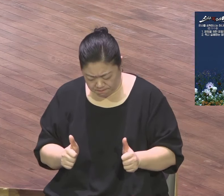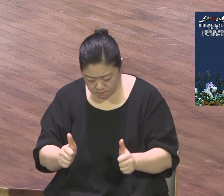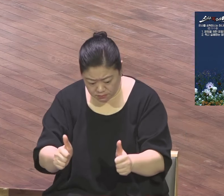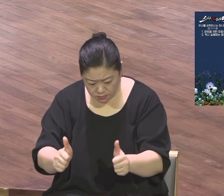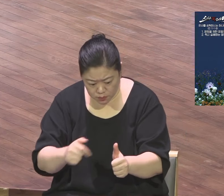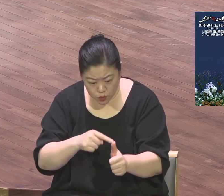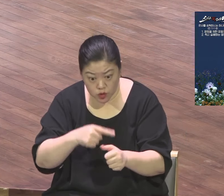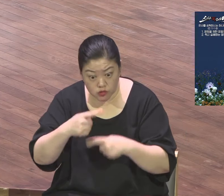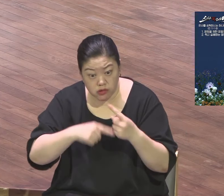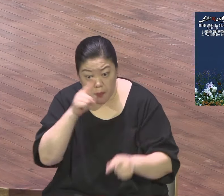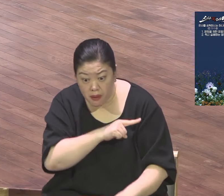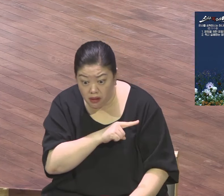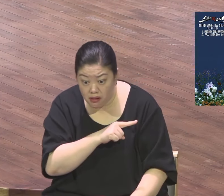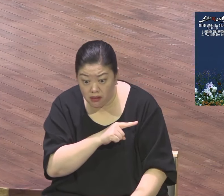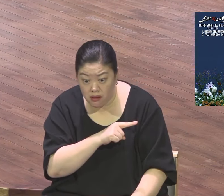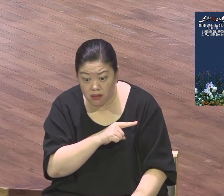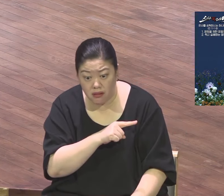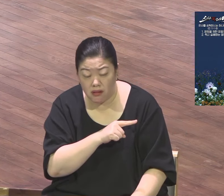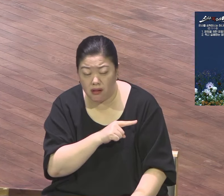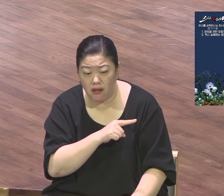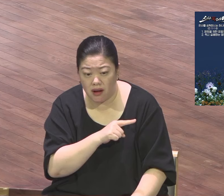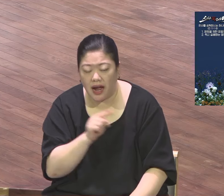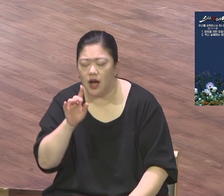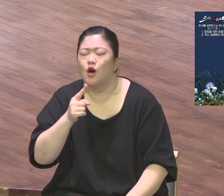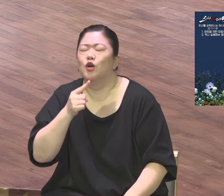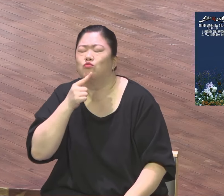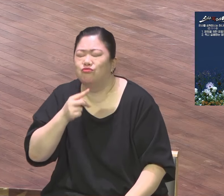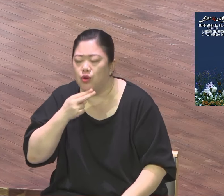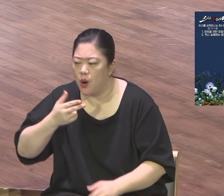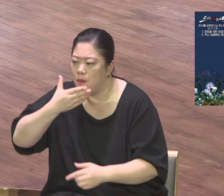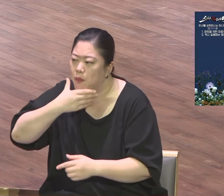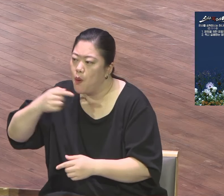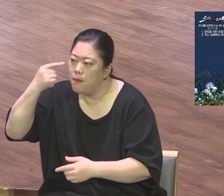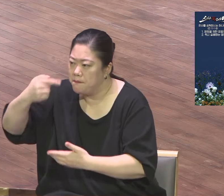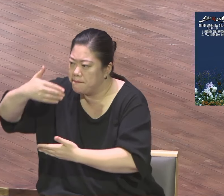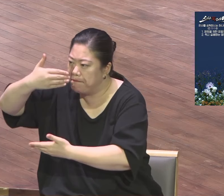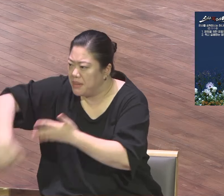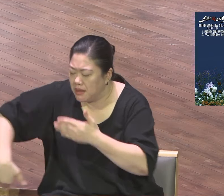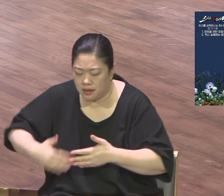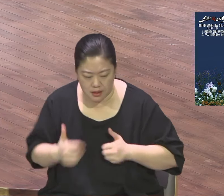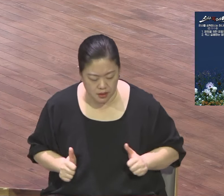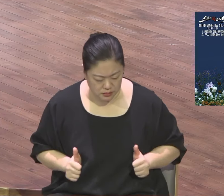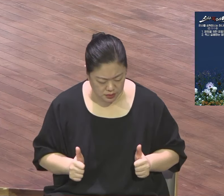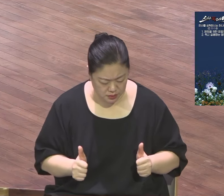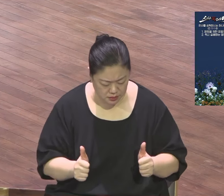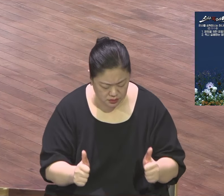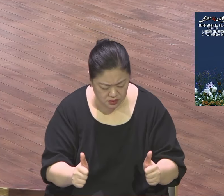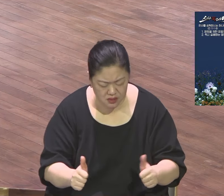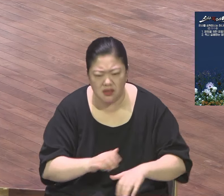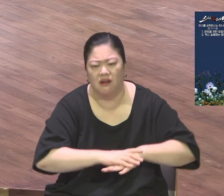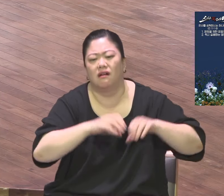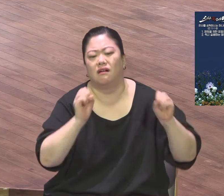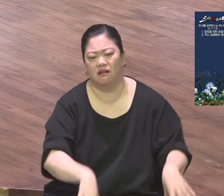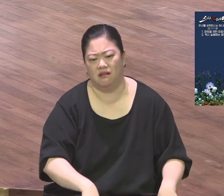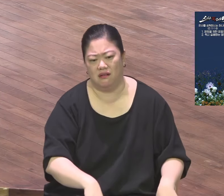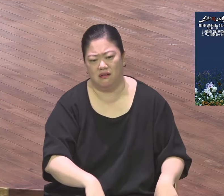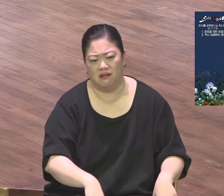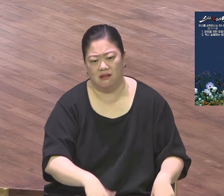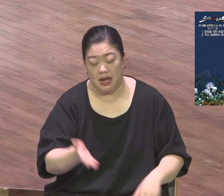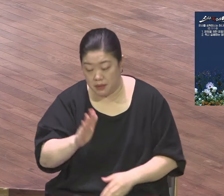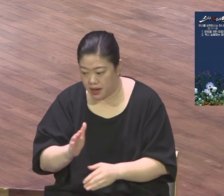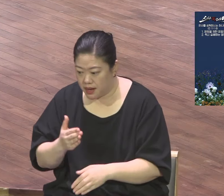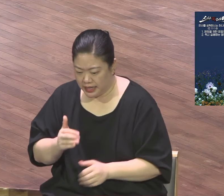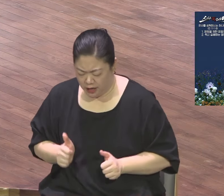복음 없는 열심은 삶이 힘들지만은 복음 있는 열심은 플랫폼이 되고